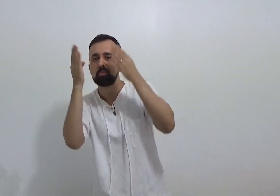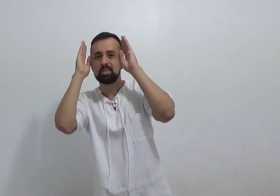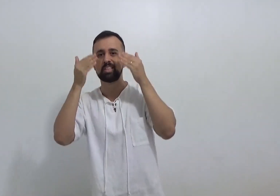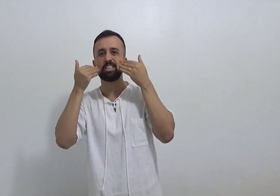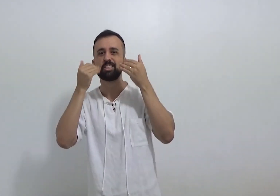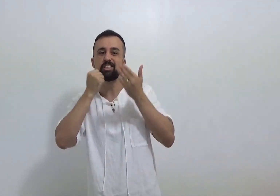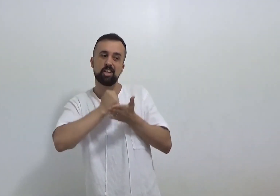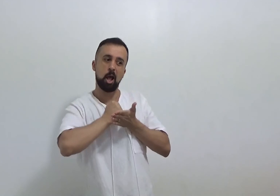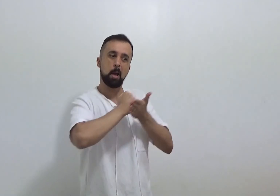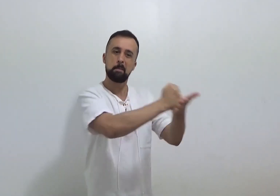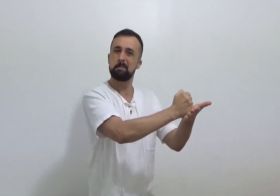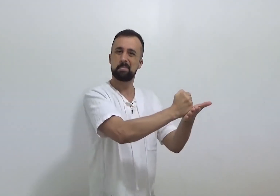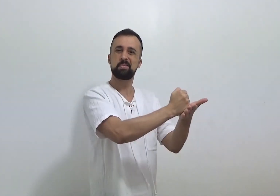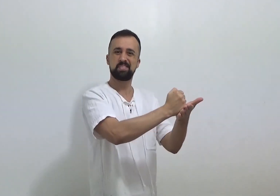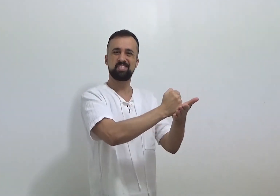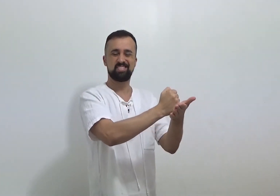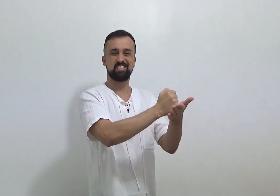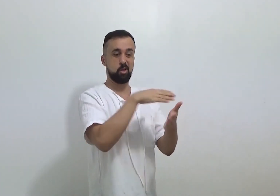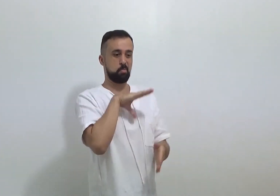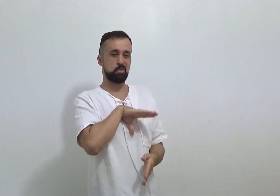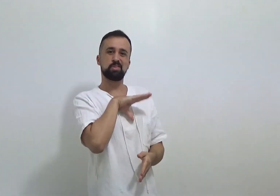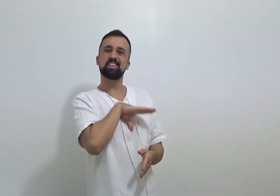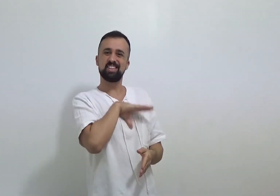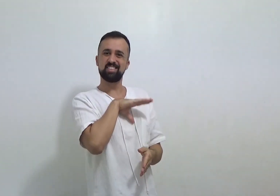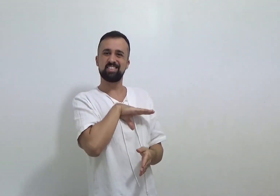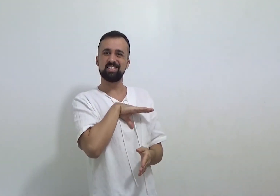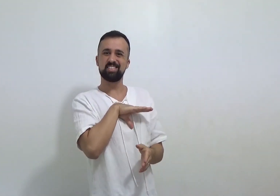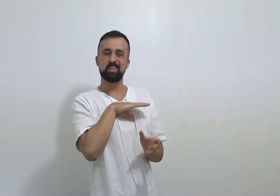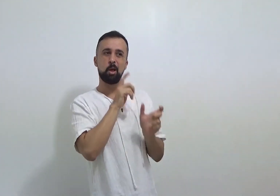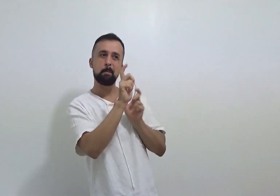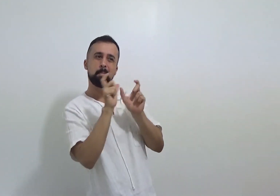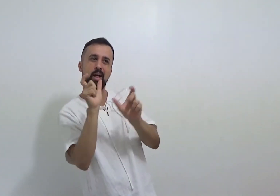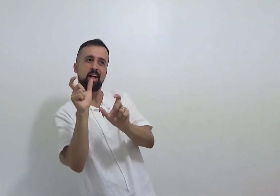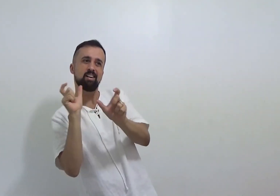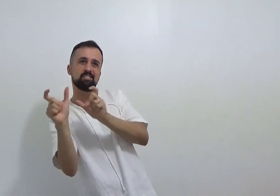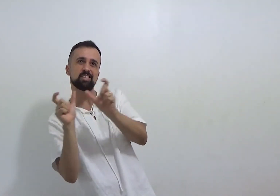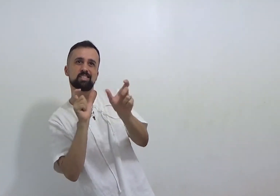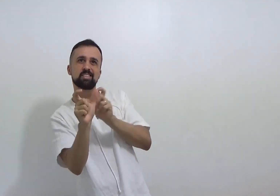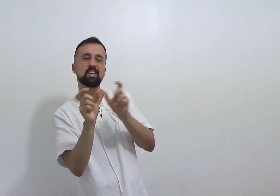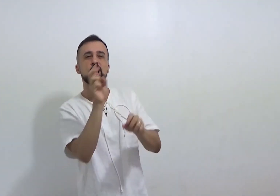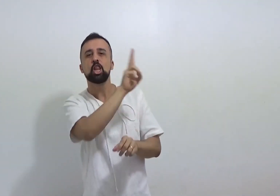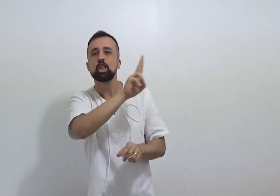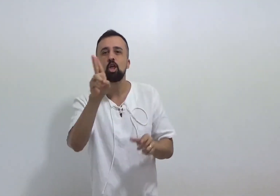Estudamos também sobre a contribuição das línguas indígenas na língua portuguesa,